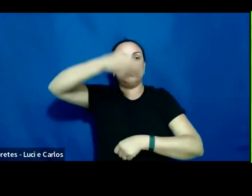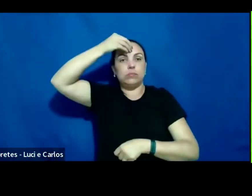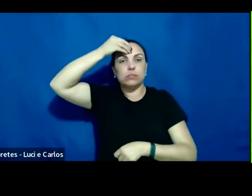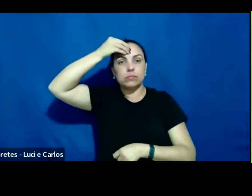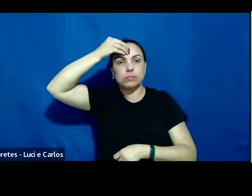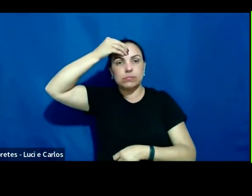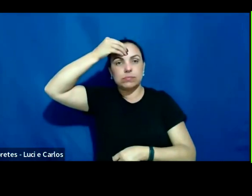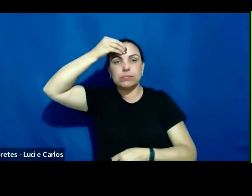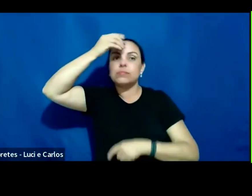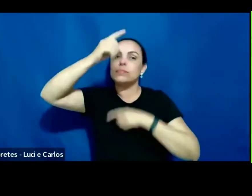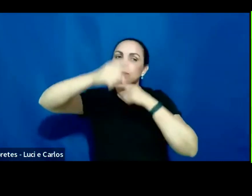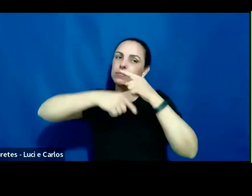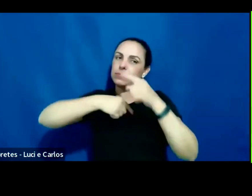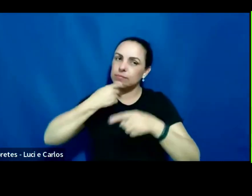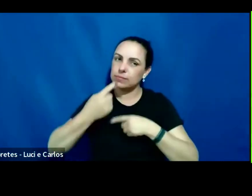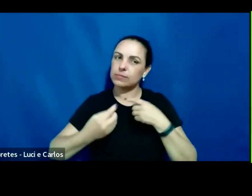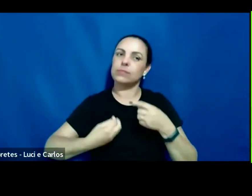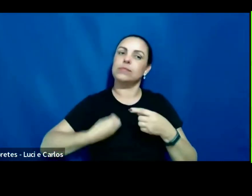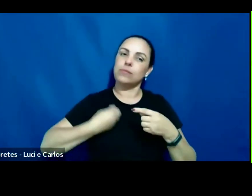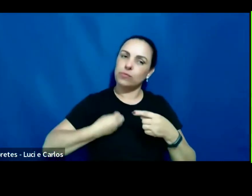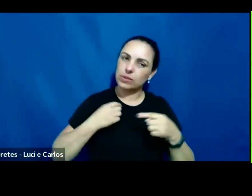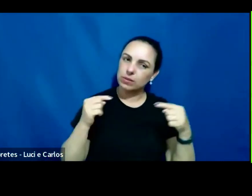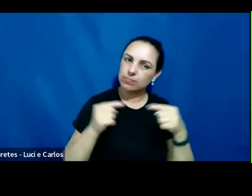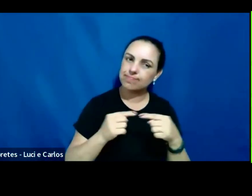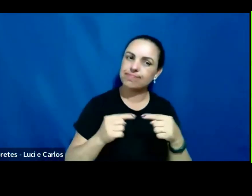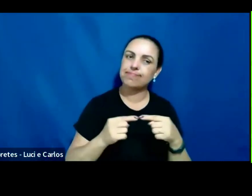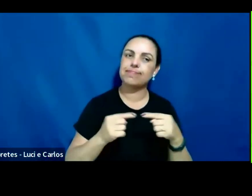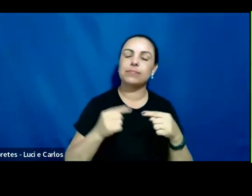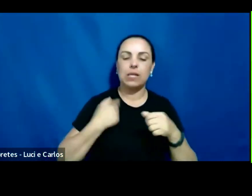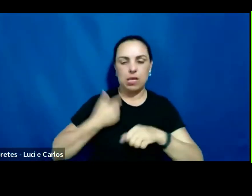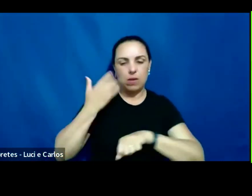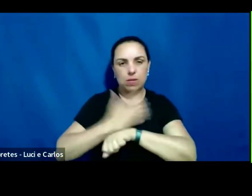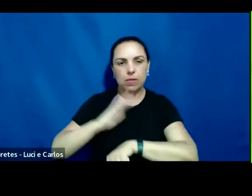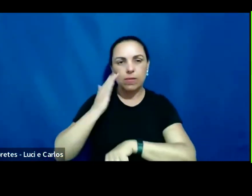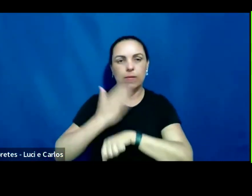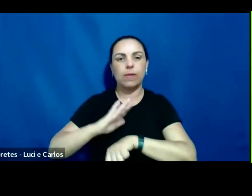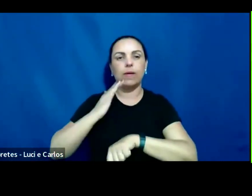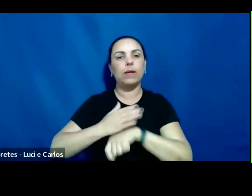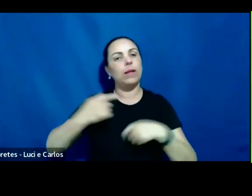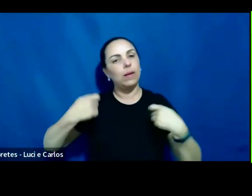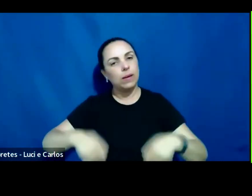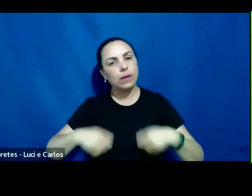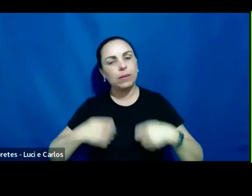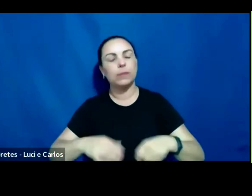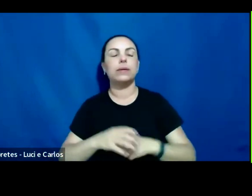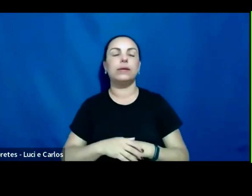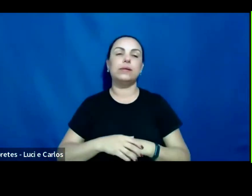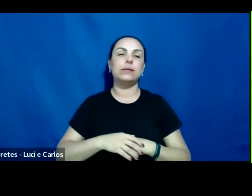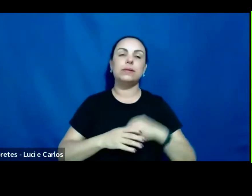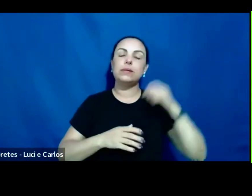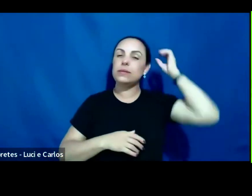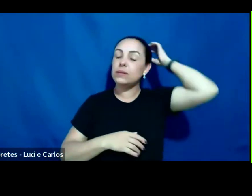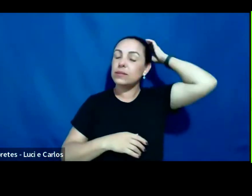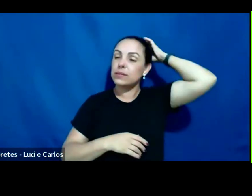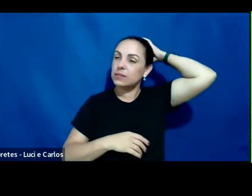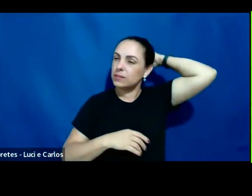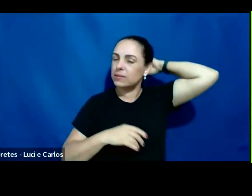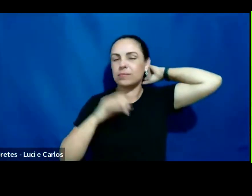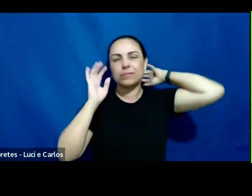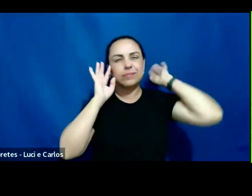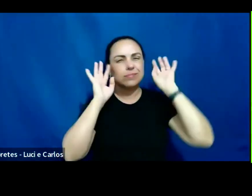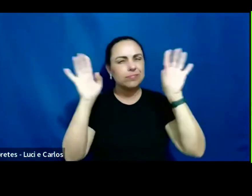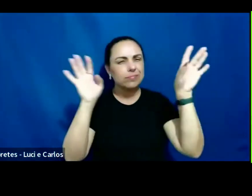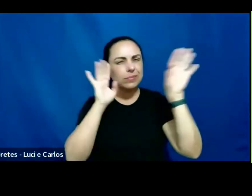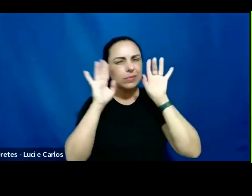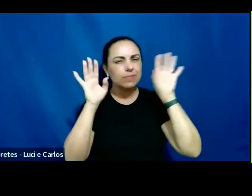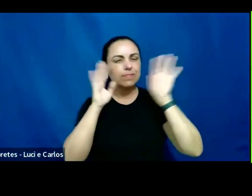muito, muito importante. Muito importante. Tá? Então, assim, o que eu quero finalizar com vocês